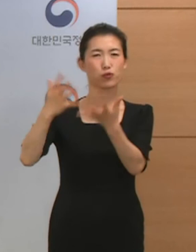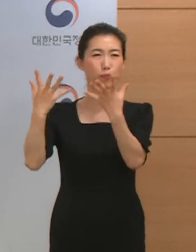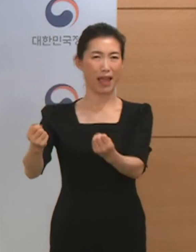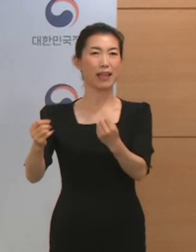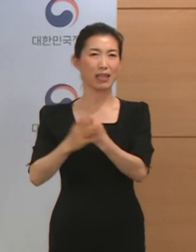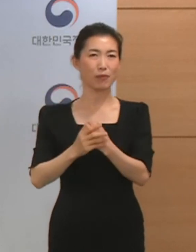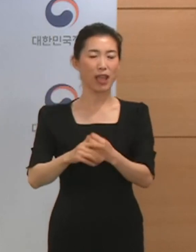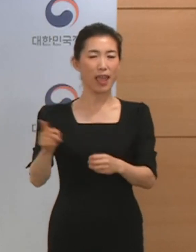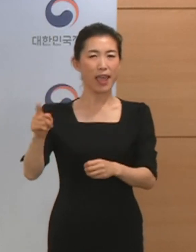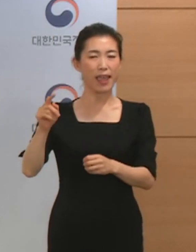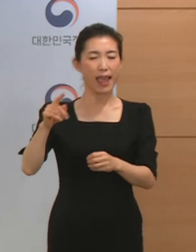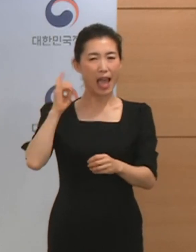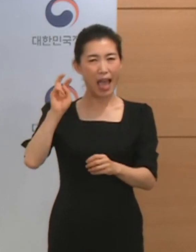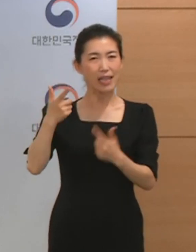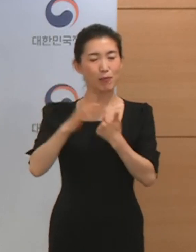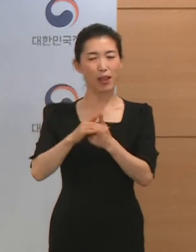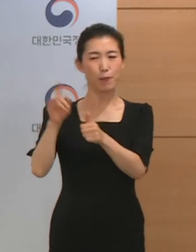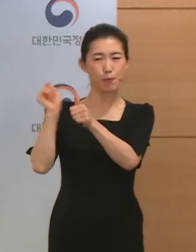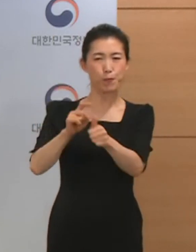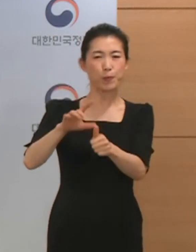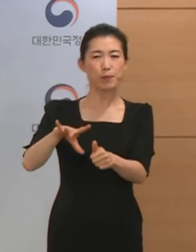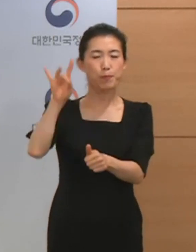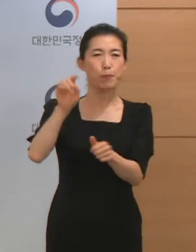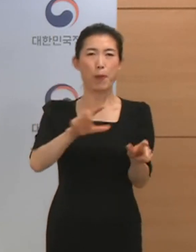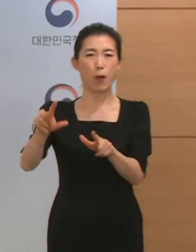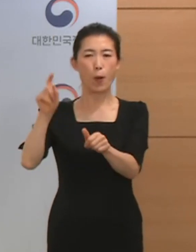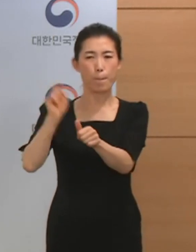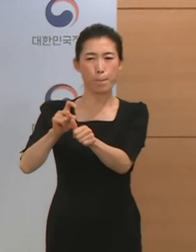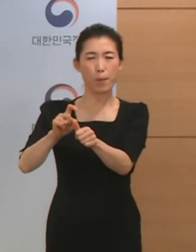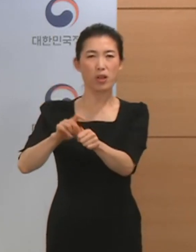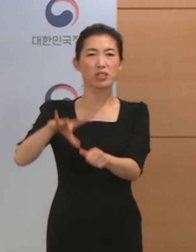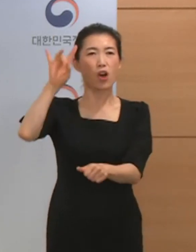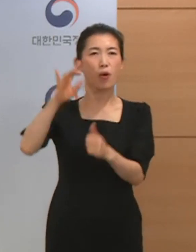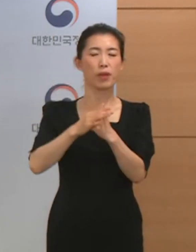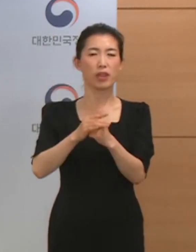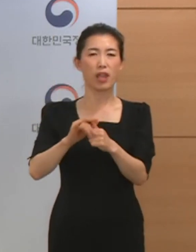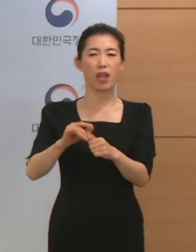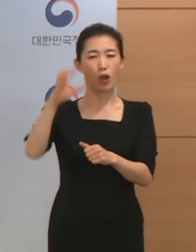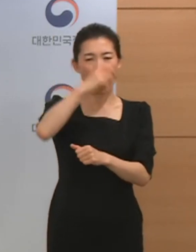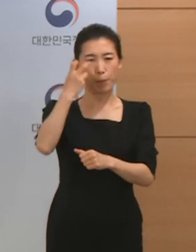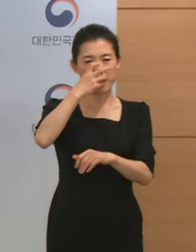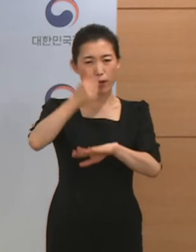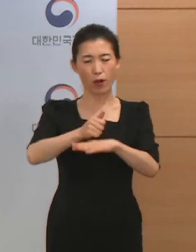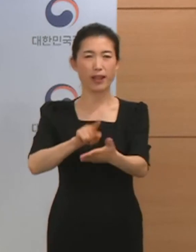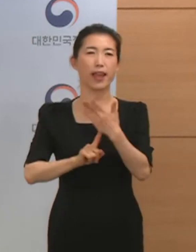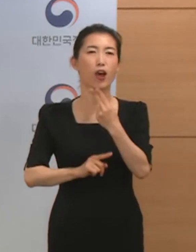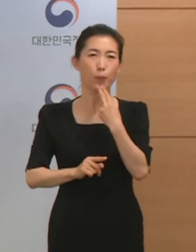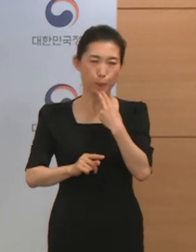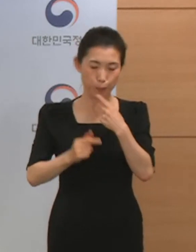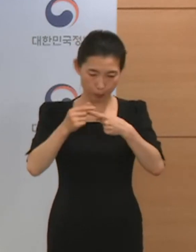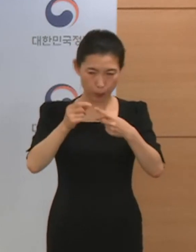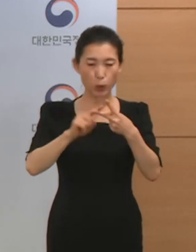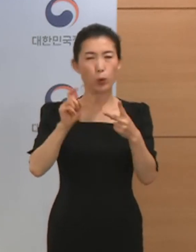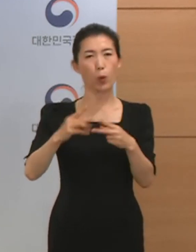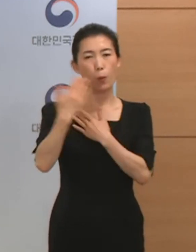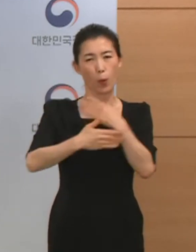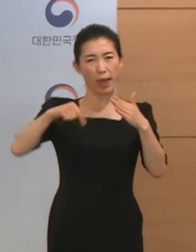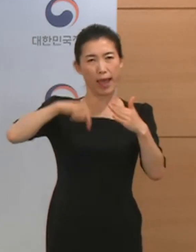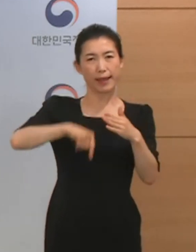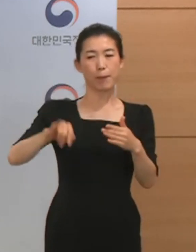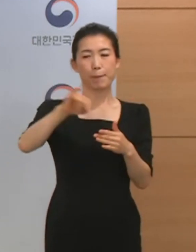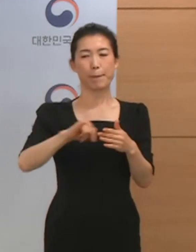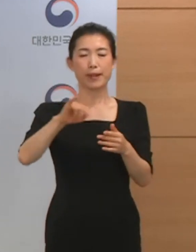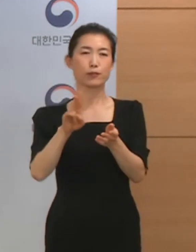초기 감염에 있는 감염자들이 더 많아질 가능성이 크고 그런 분들이 국내에 들어와서 저희가 검사했을